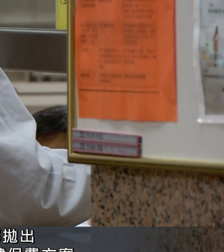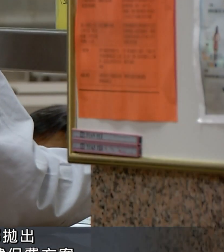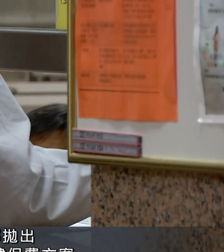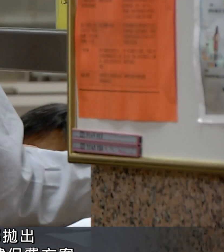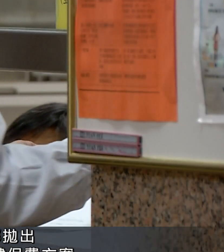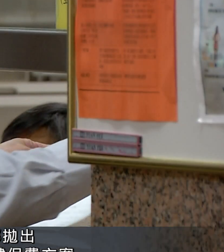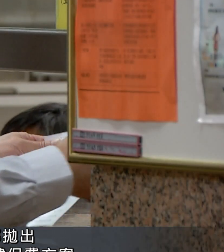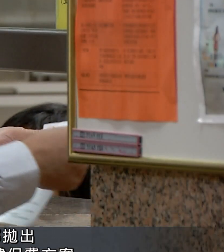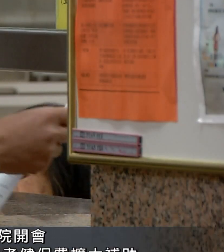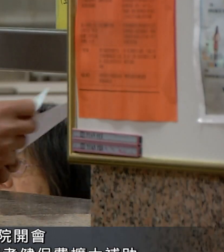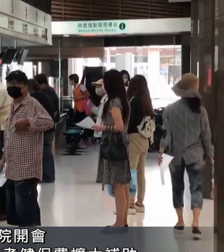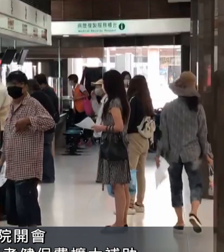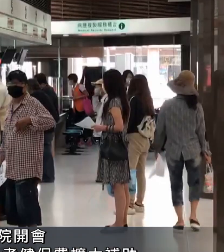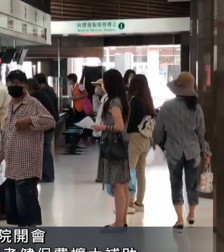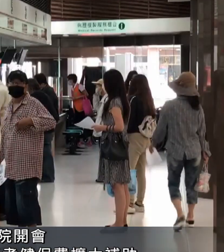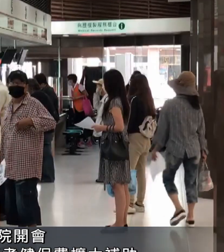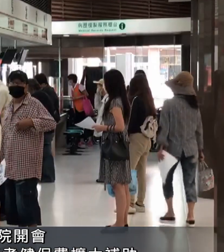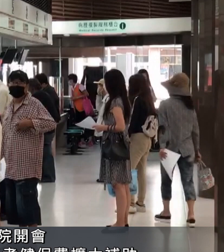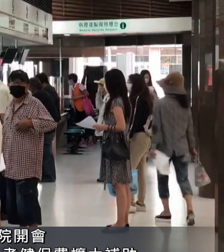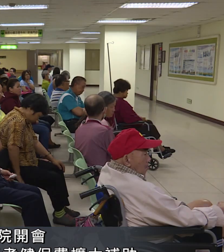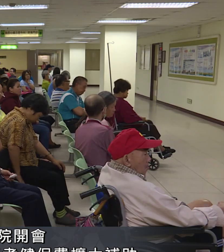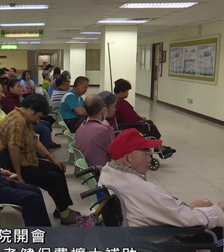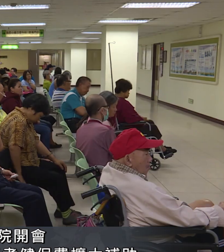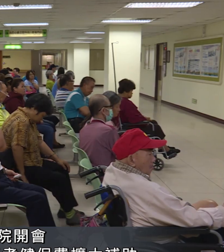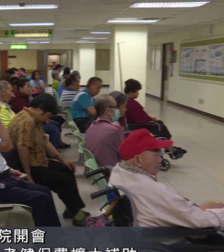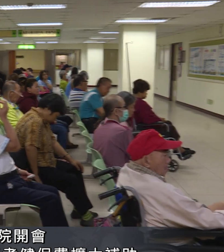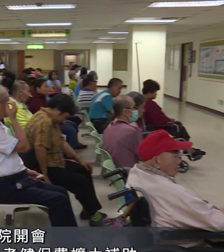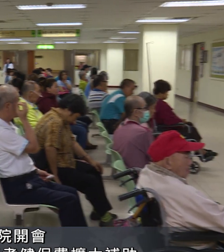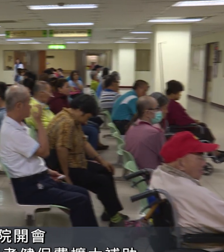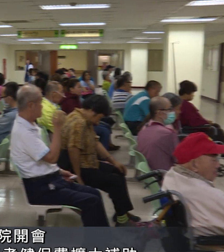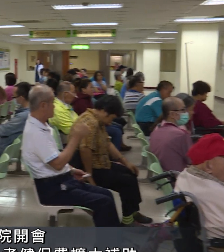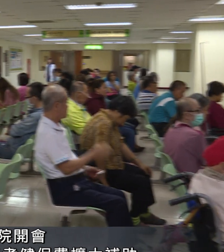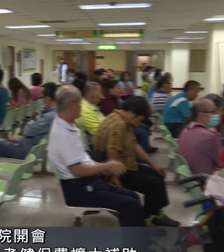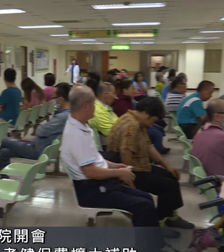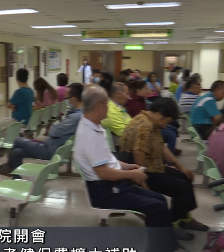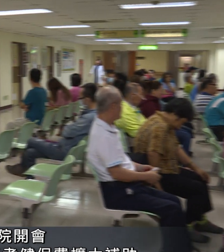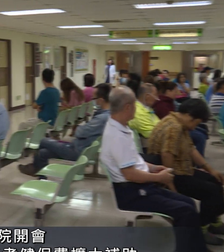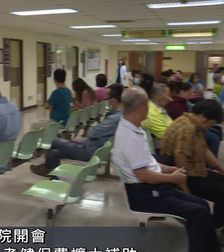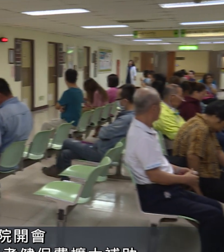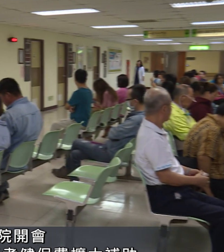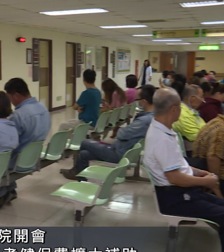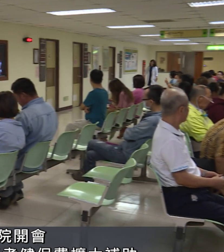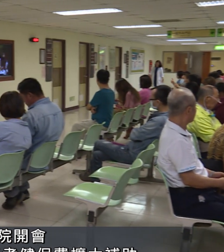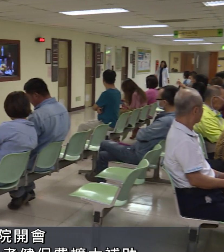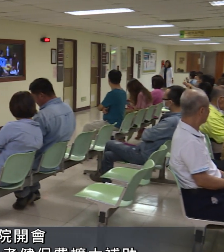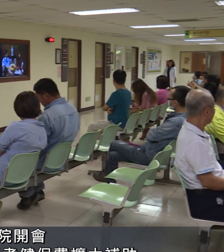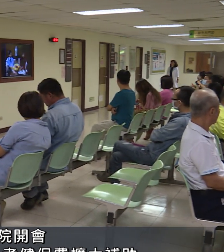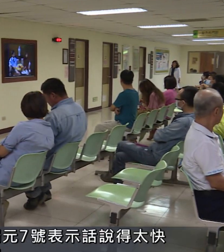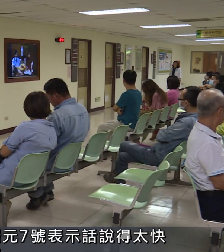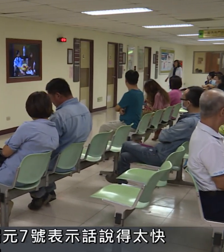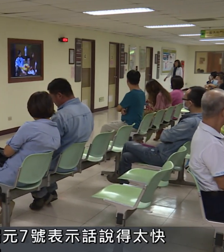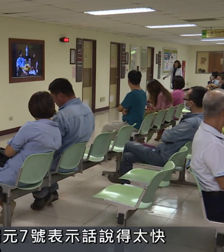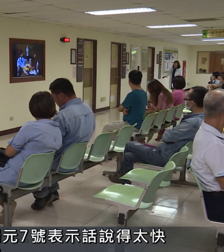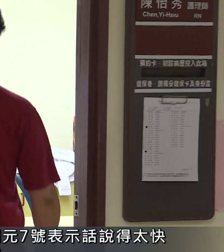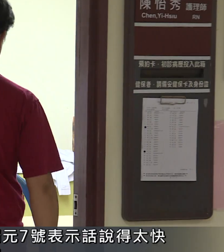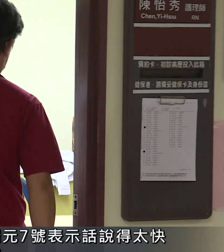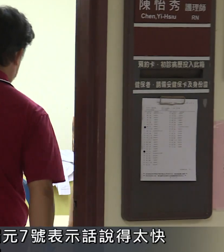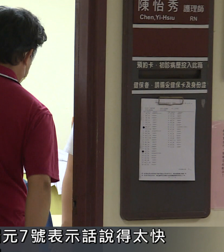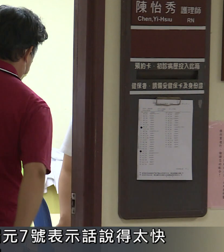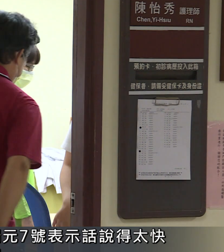费方案。6号卫福部跟行政院开会，决议明年将会将长者的健保费扩大补助。不过卫福部长薛瑞元7号表示，